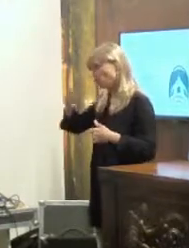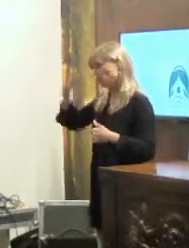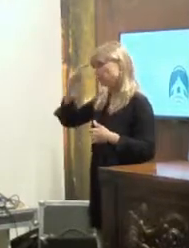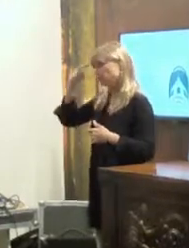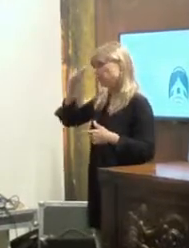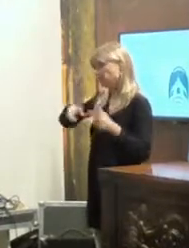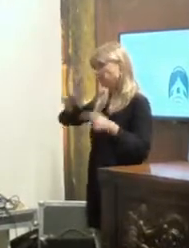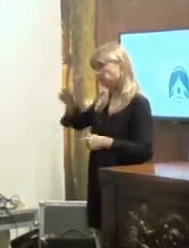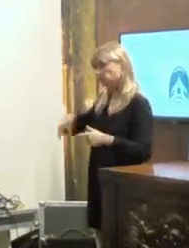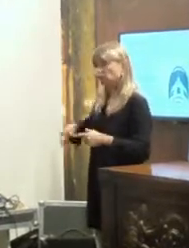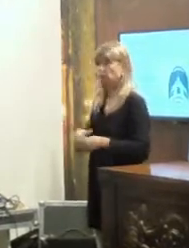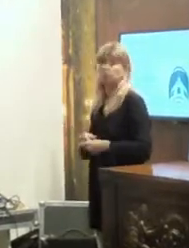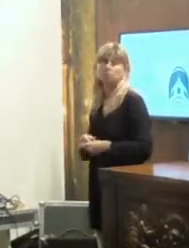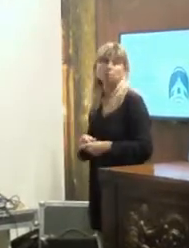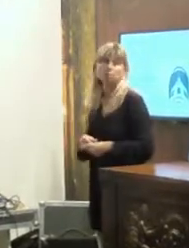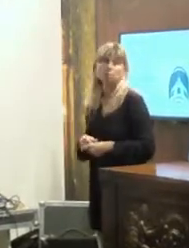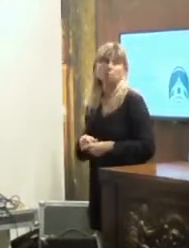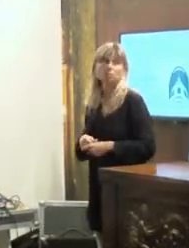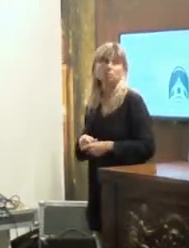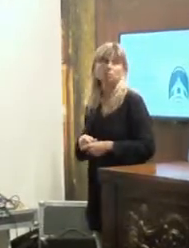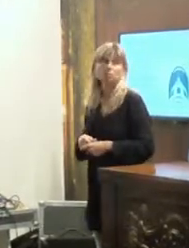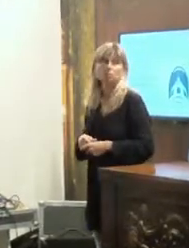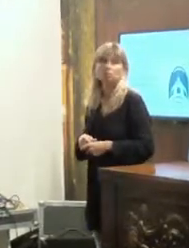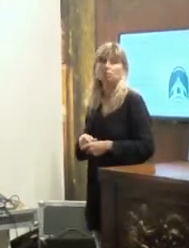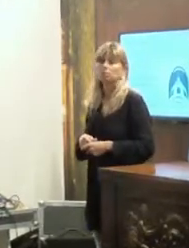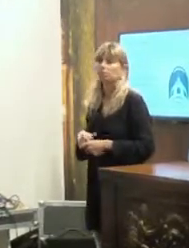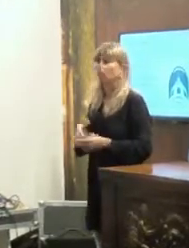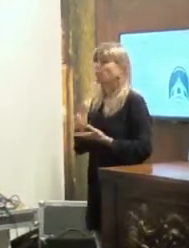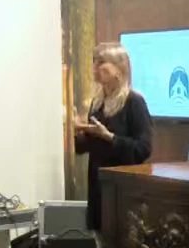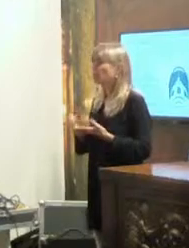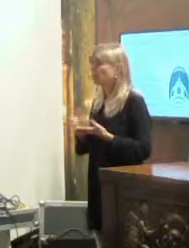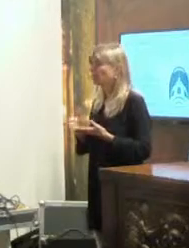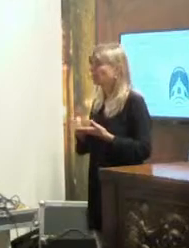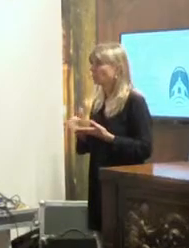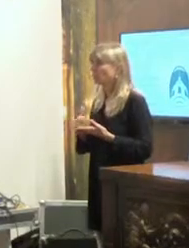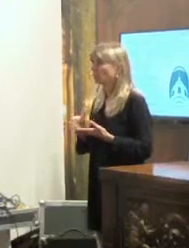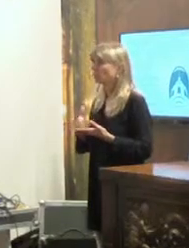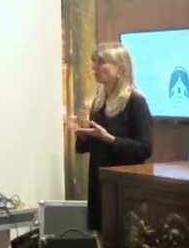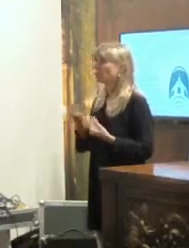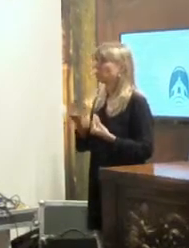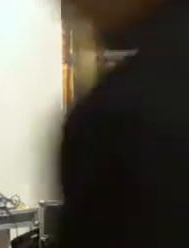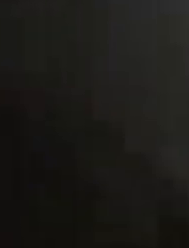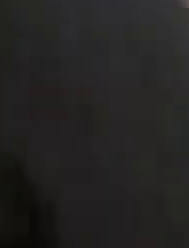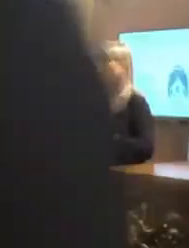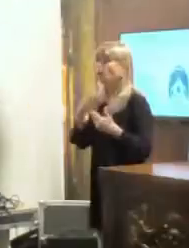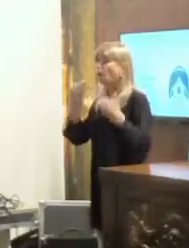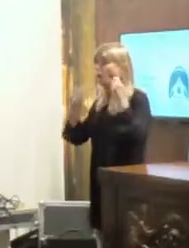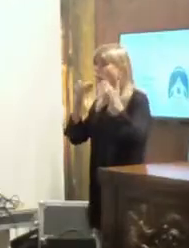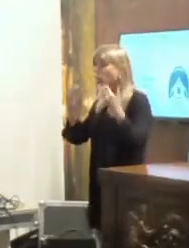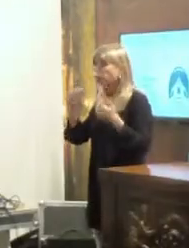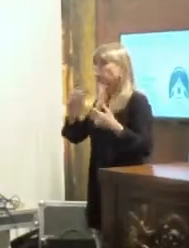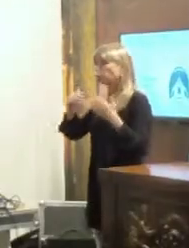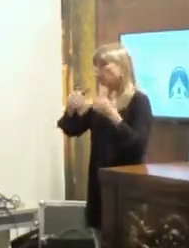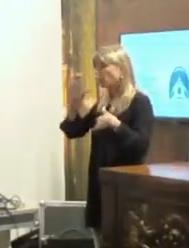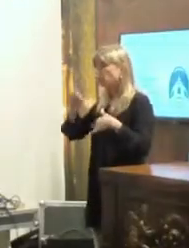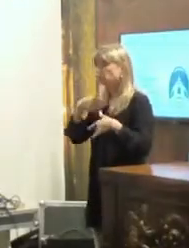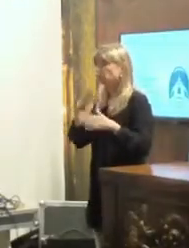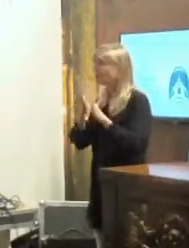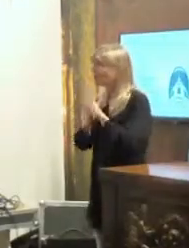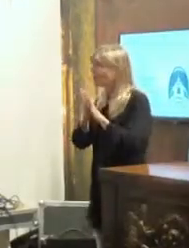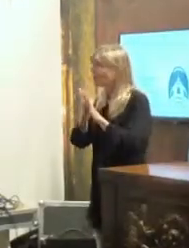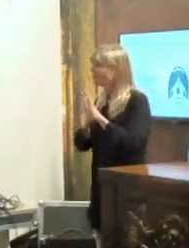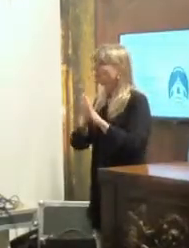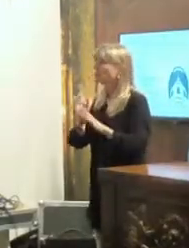las organizaciones, es que súper discriminatoriamente los adultos mayores tienen gratuidad, pero no